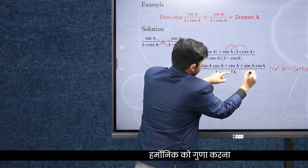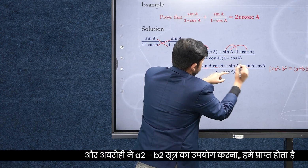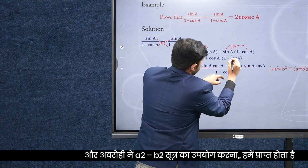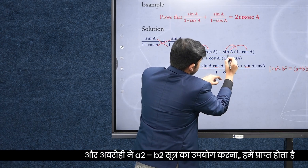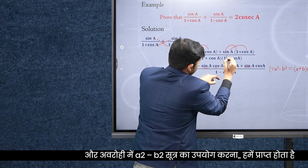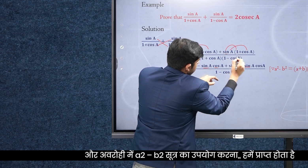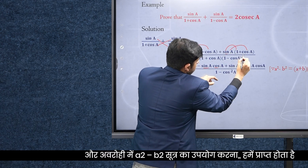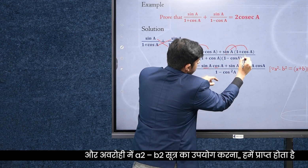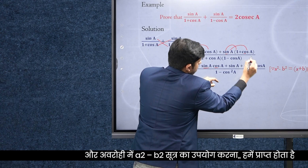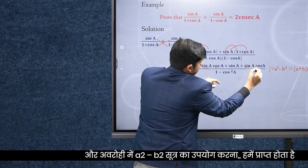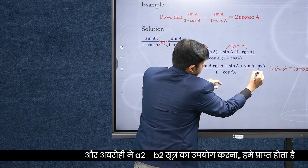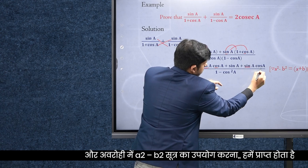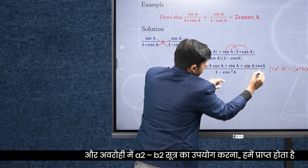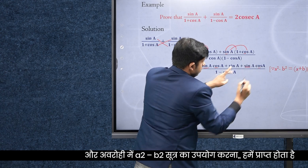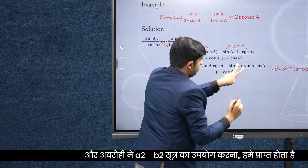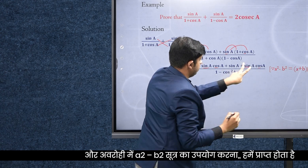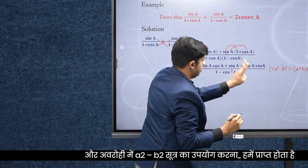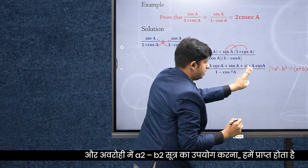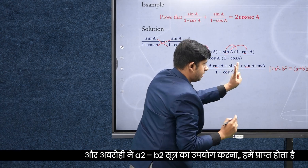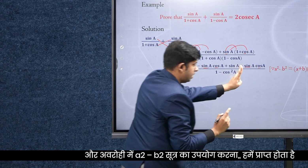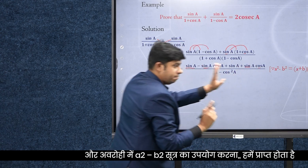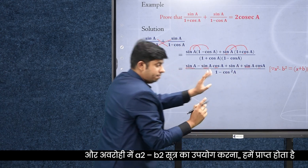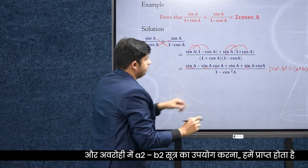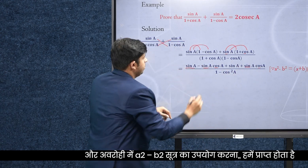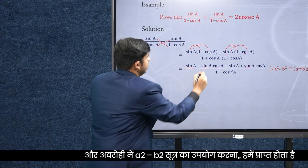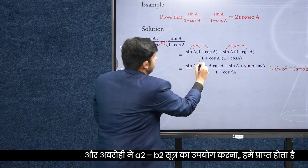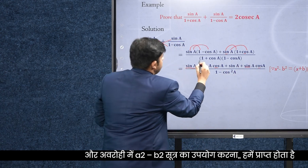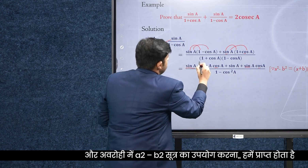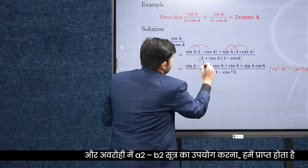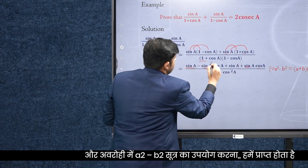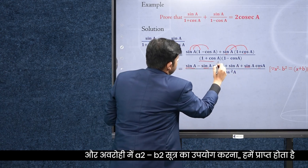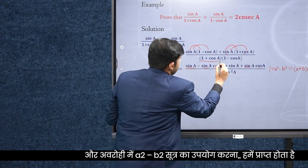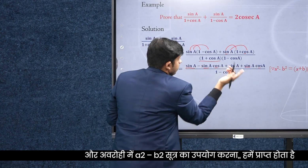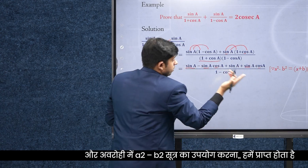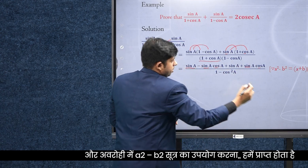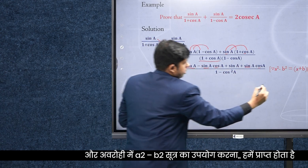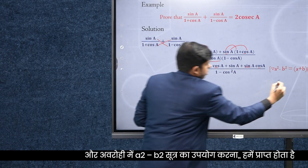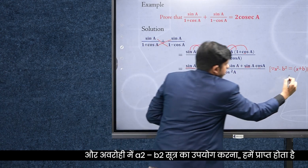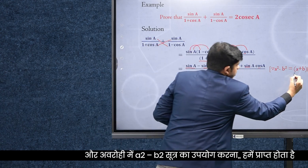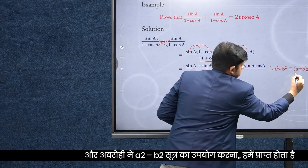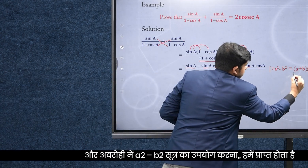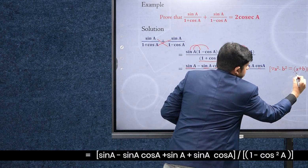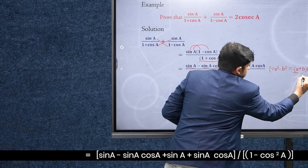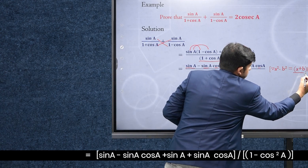और अवरोही में a² - b² सूत्र का उपयोग करना हमें प्राप्त होता है